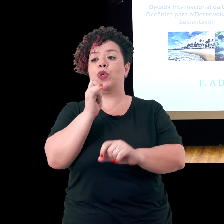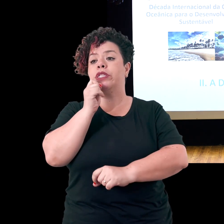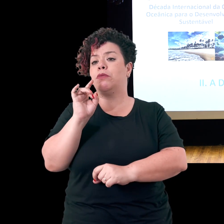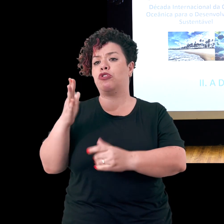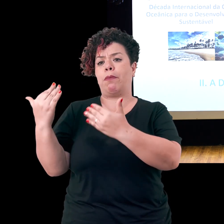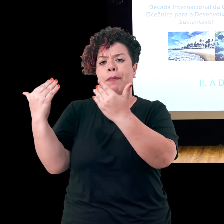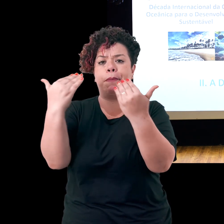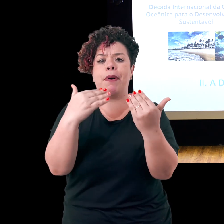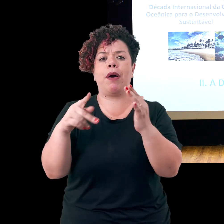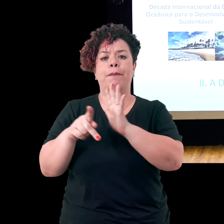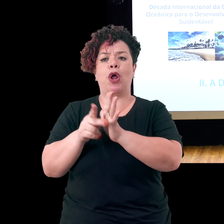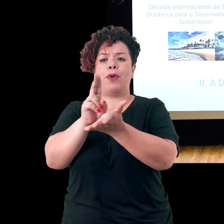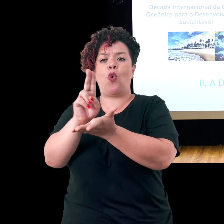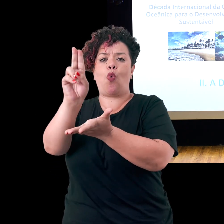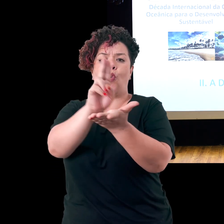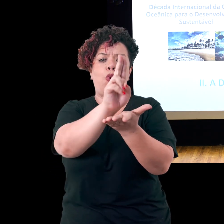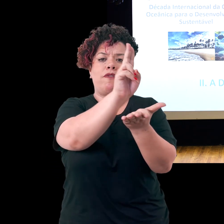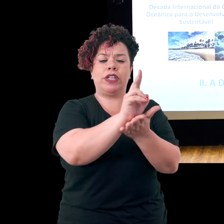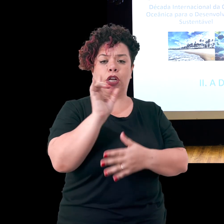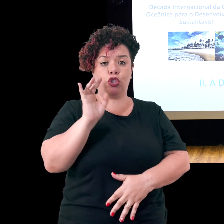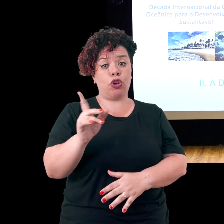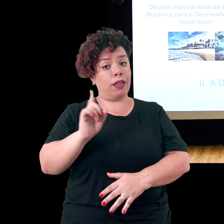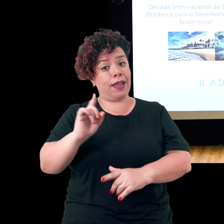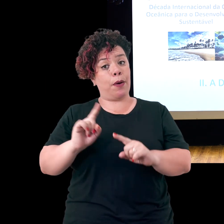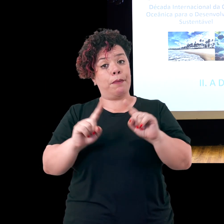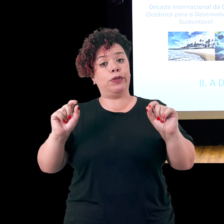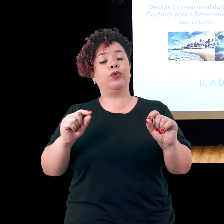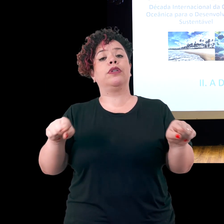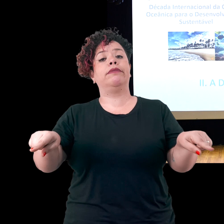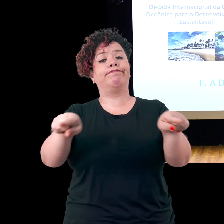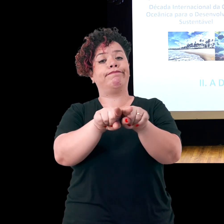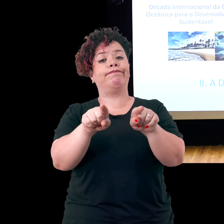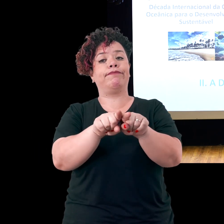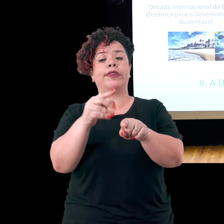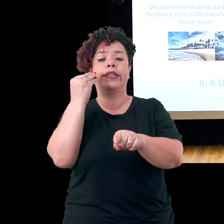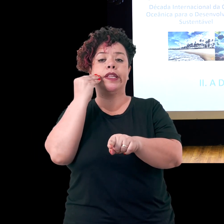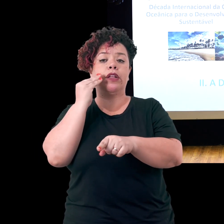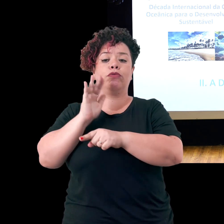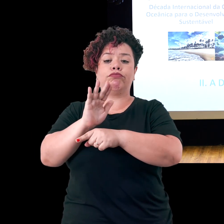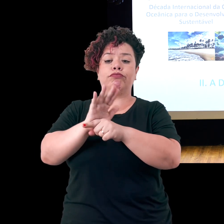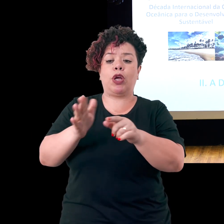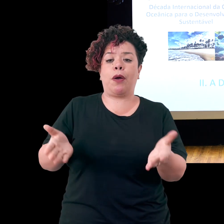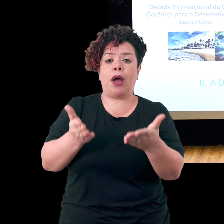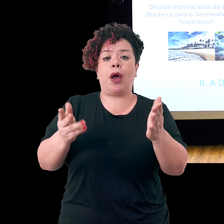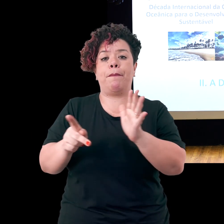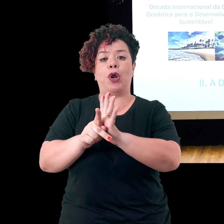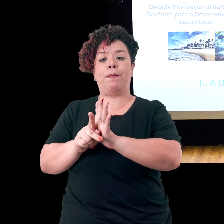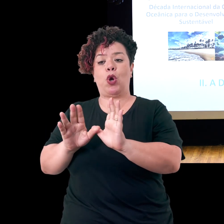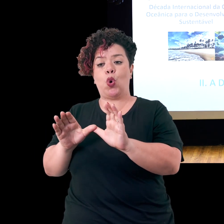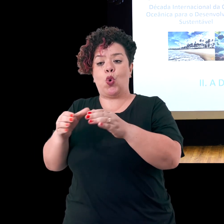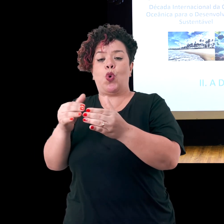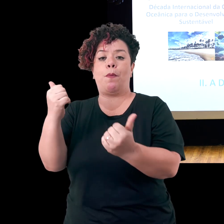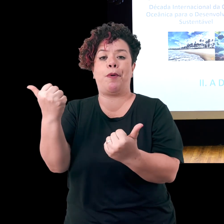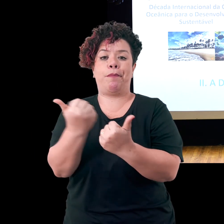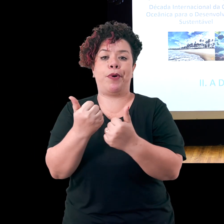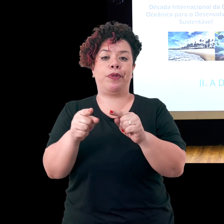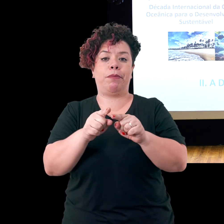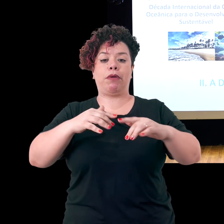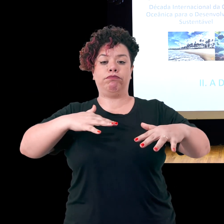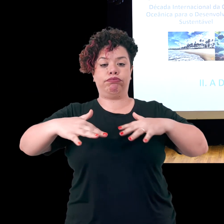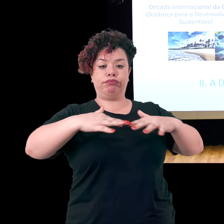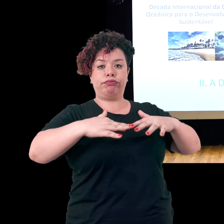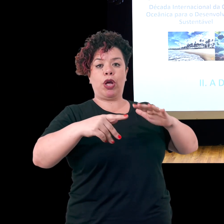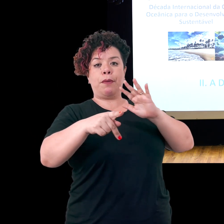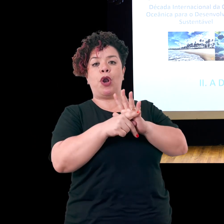pelo diálogo entre as universidades, diversos órgãos públicos, mas também buscando fomentar grupos de apoio e mobilização nas